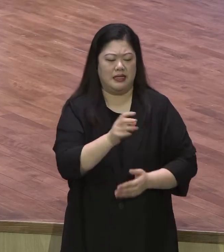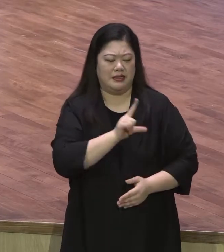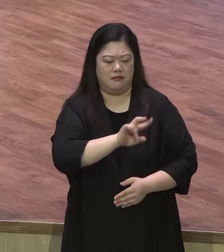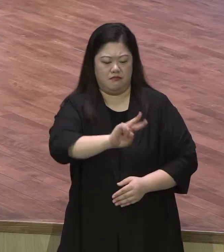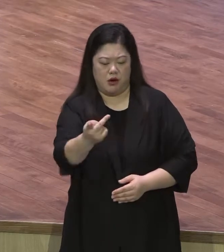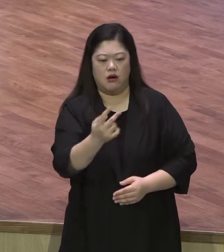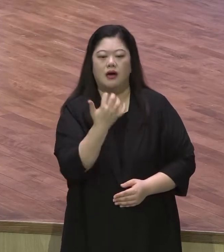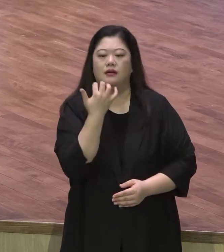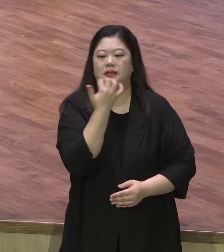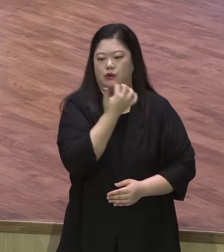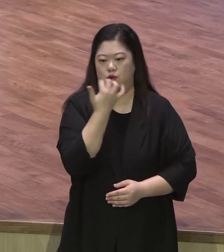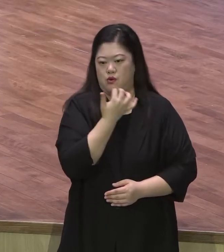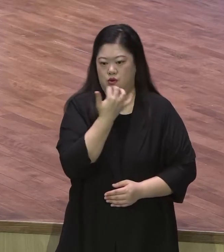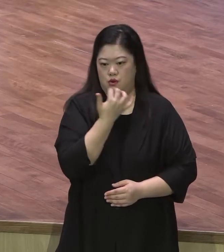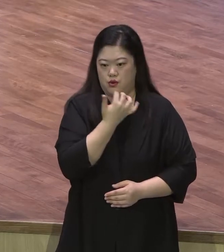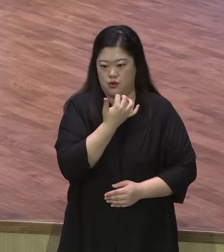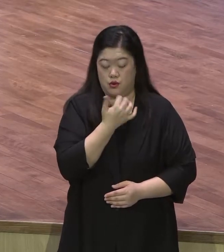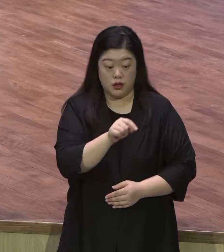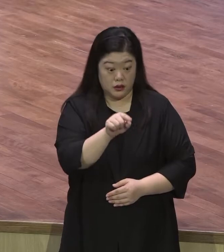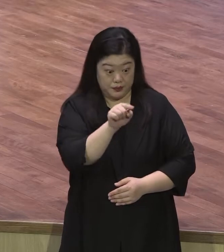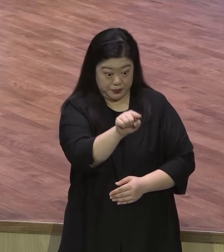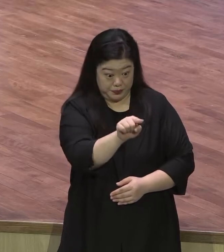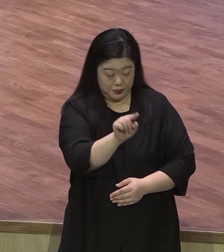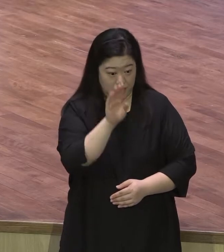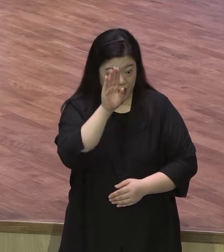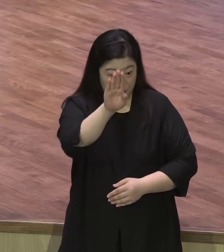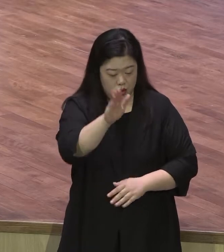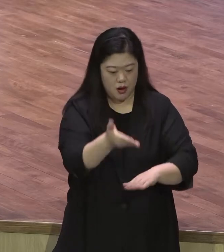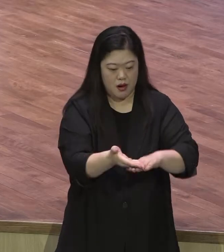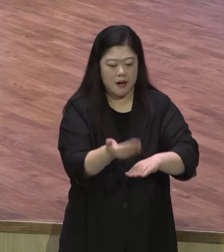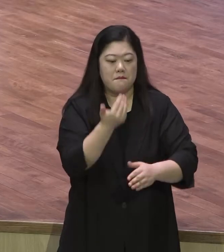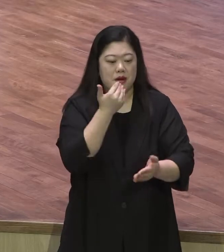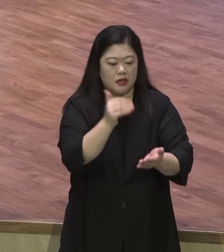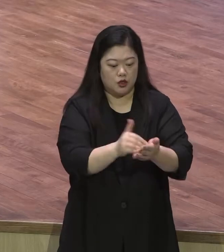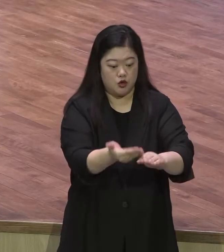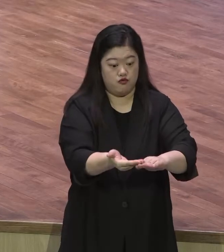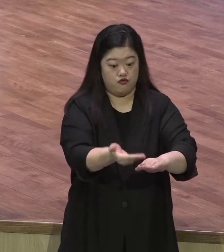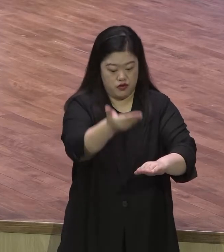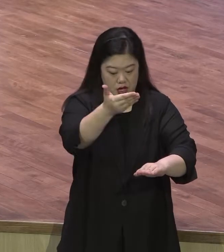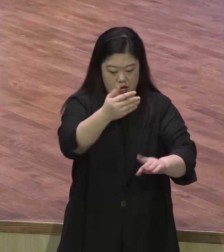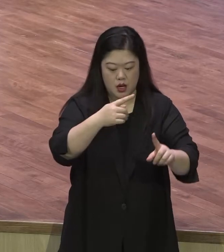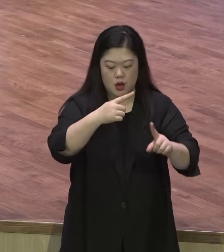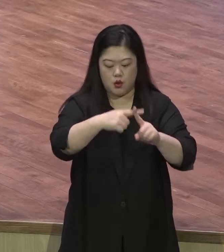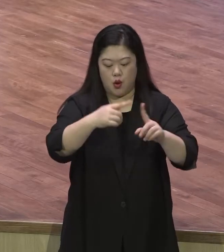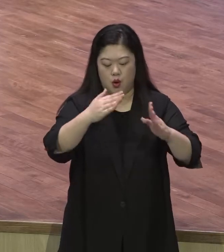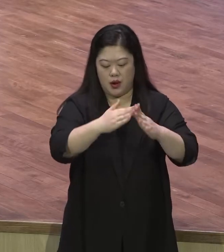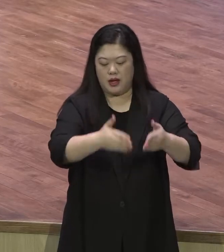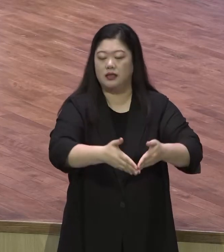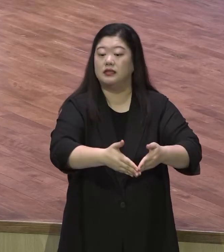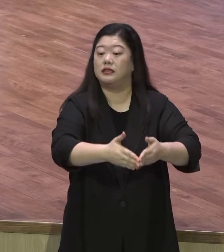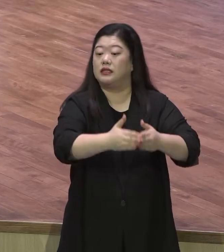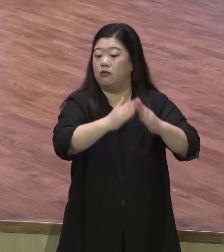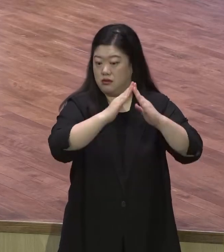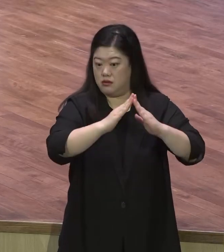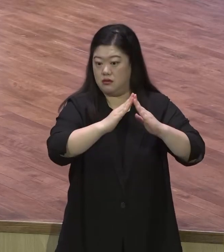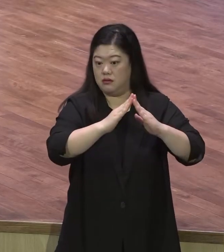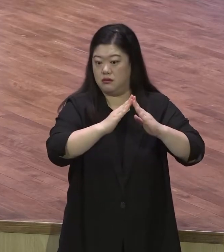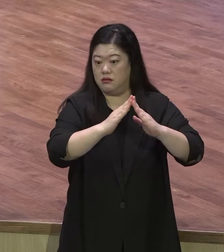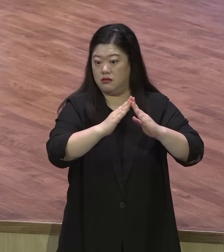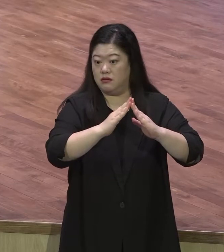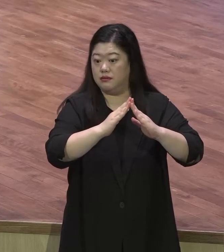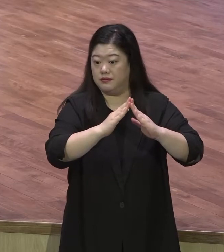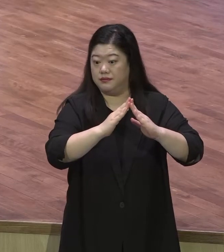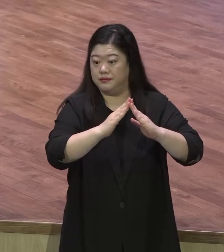내가 반석 위에 내 교회를 내가 세우겠다 그 고백 위에